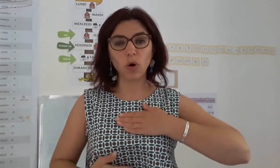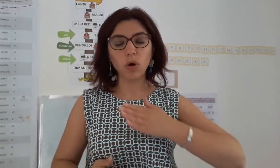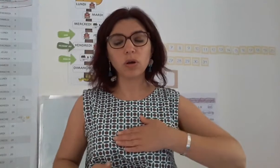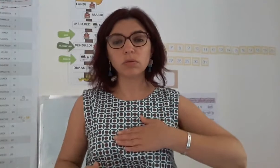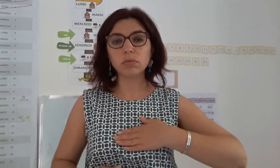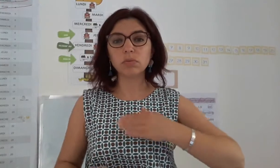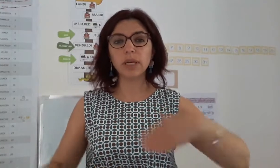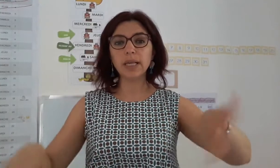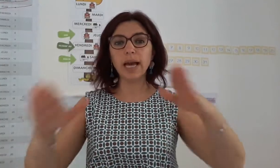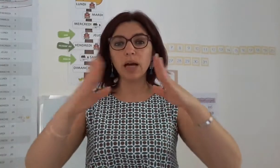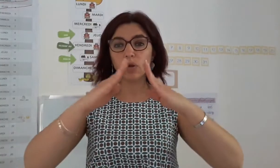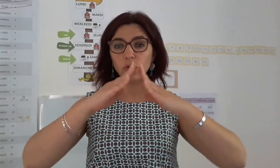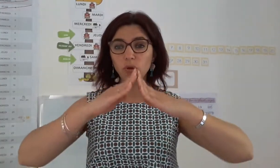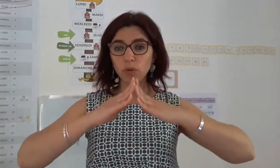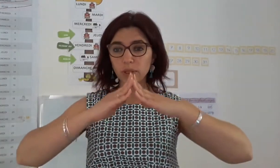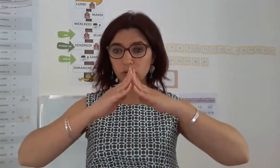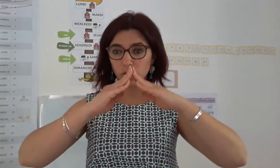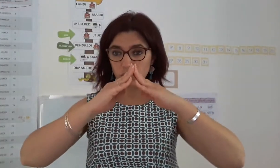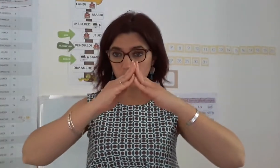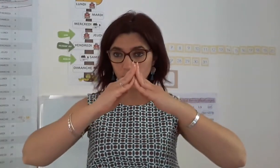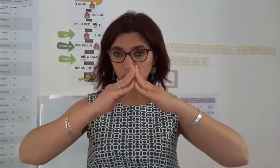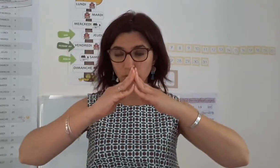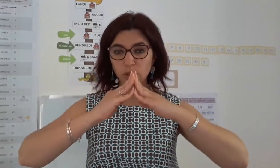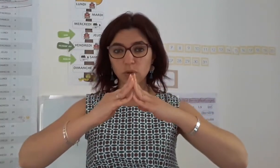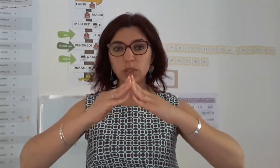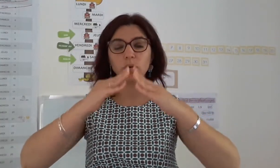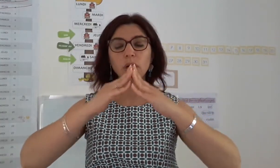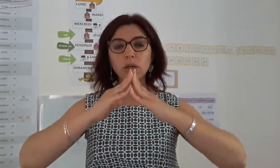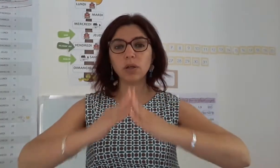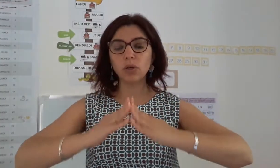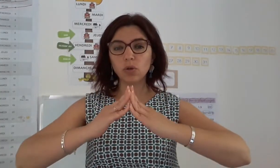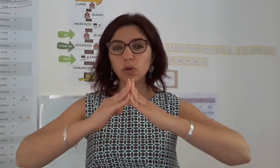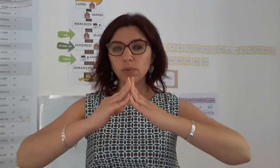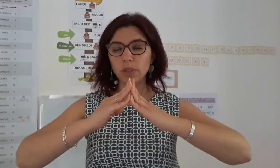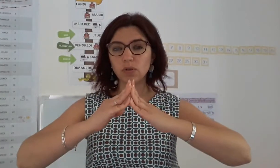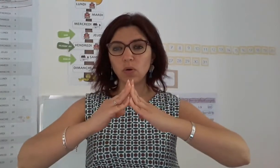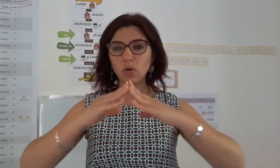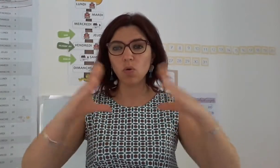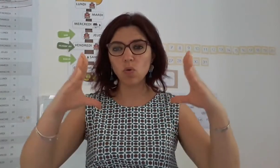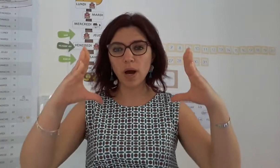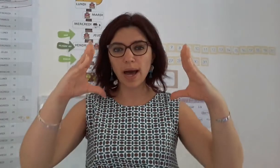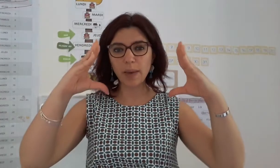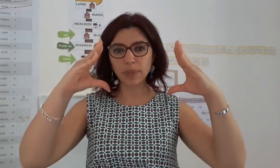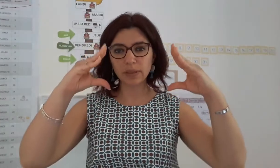corps, il y a une maison. On lui fait un joli toit. Une maison où habitent